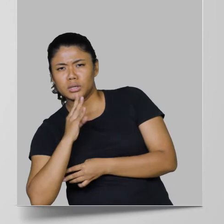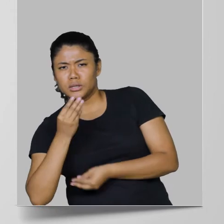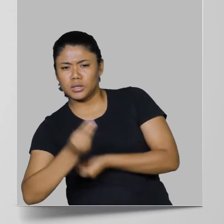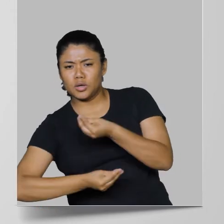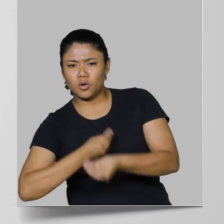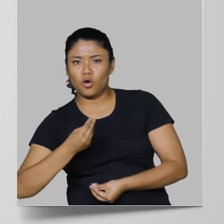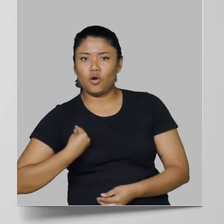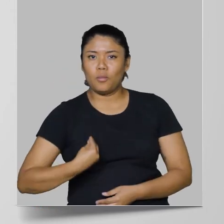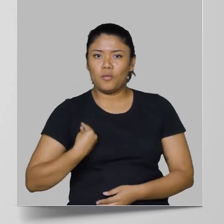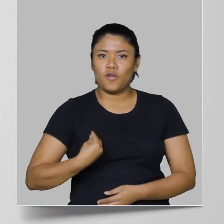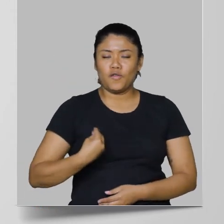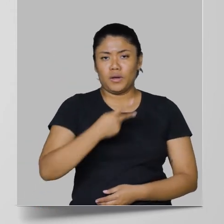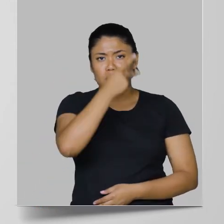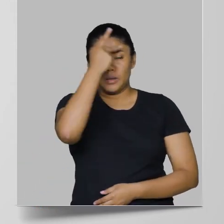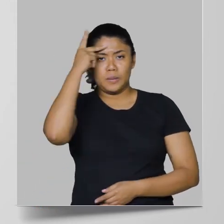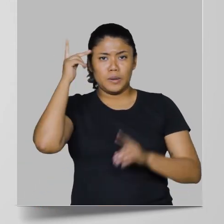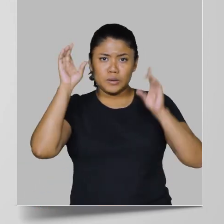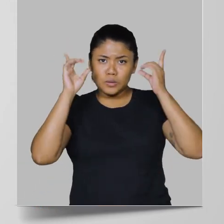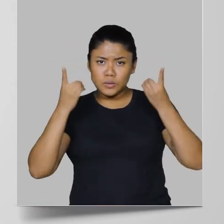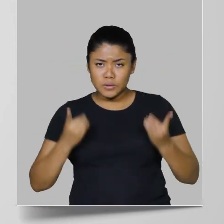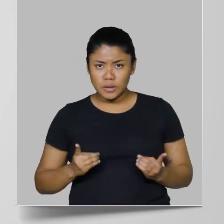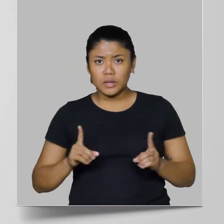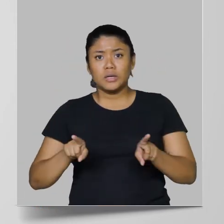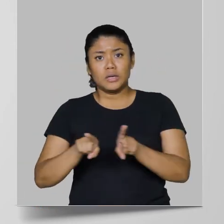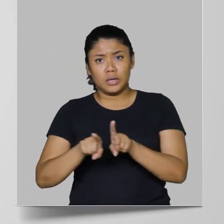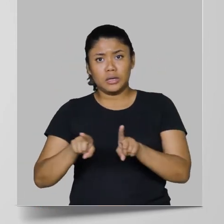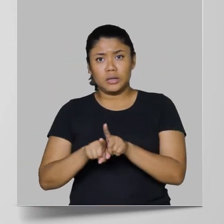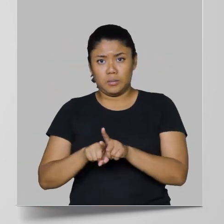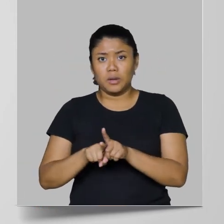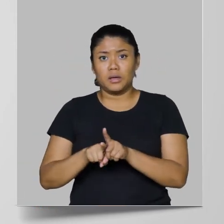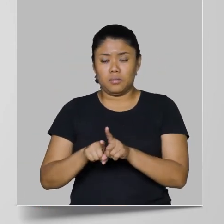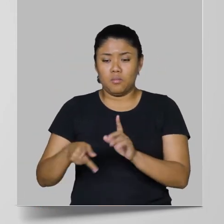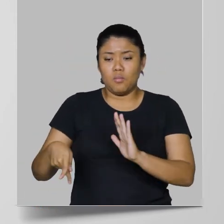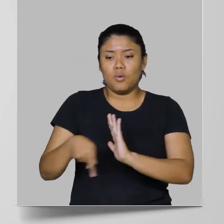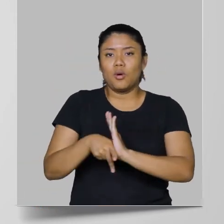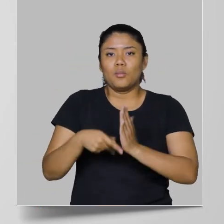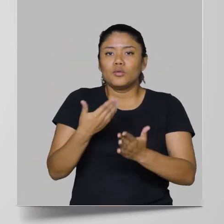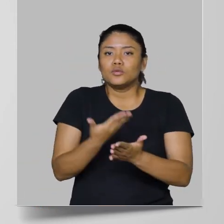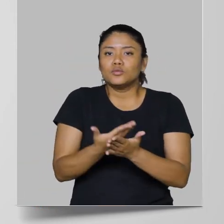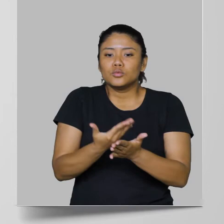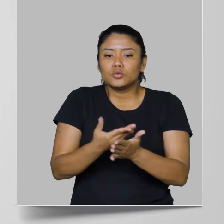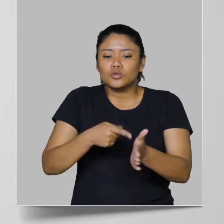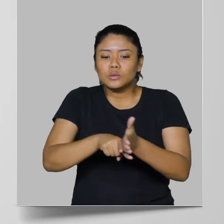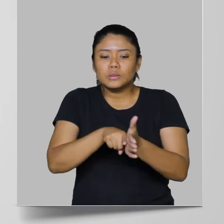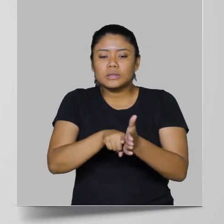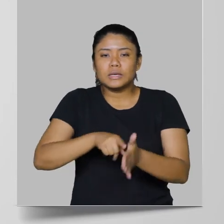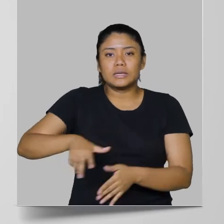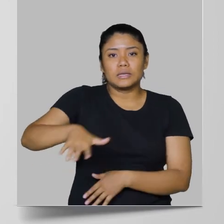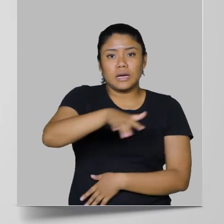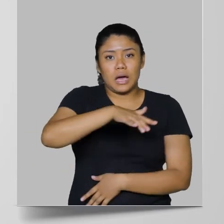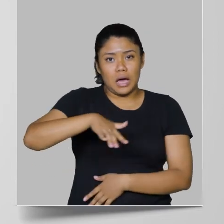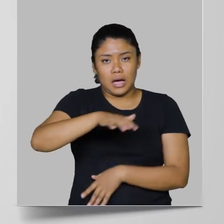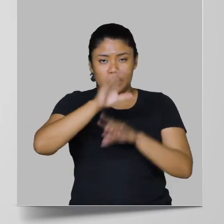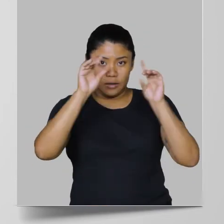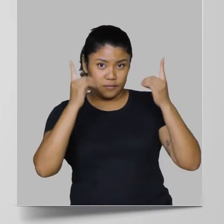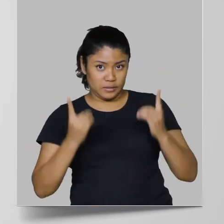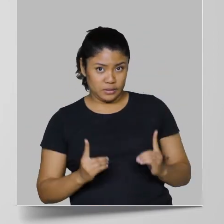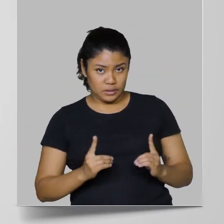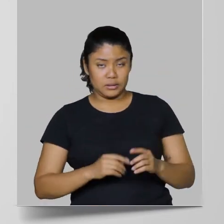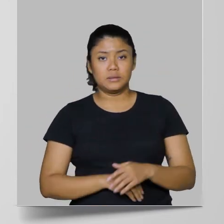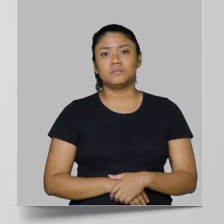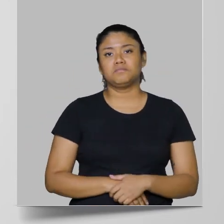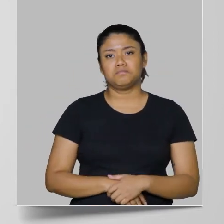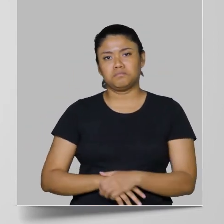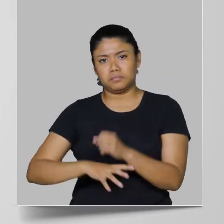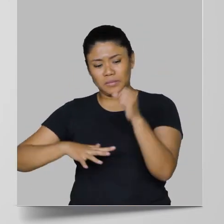faculdade de Direito e aí, logo que eu cheguei no meu centro de ensino, eu me deparei com, assim, um trajeto